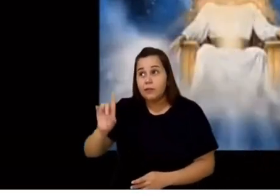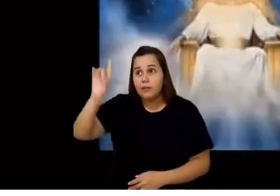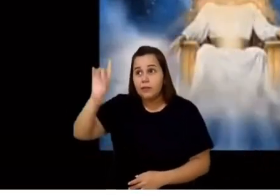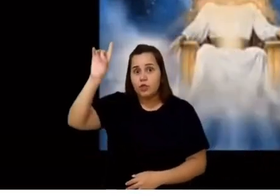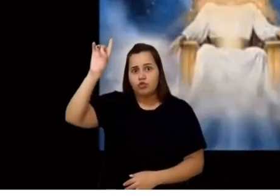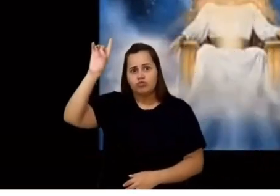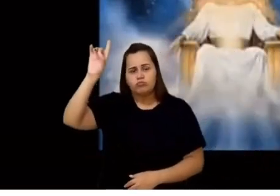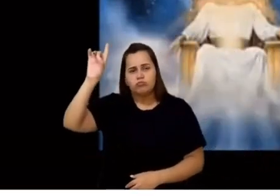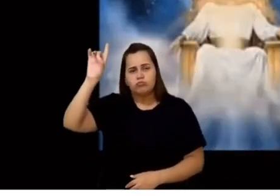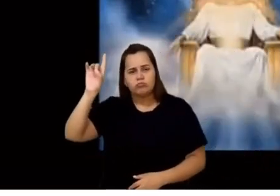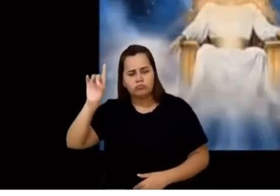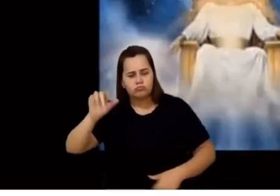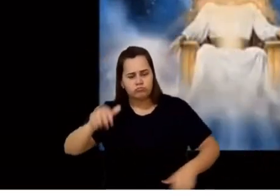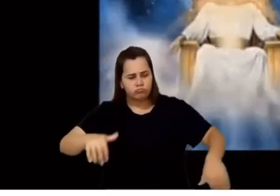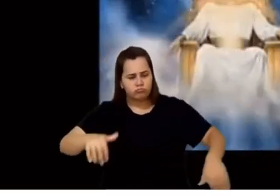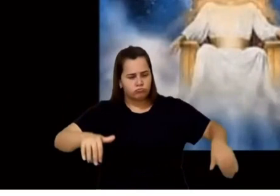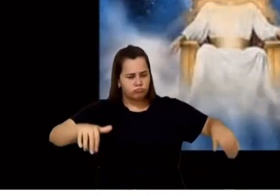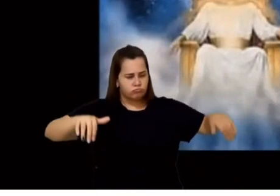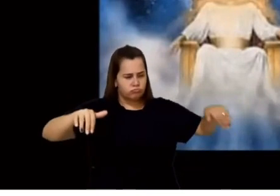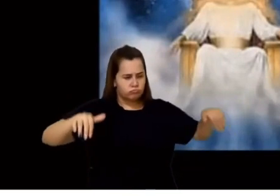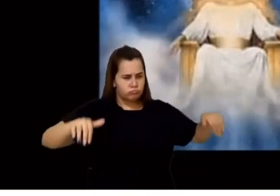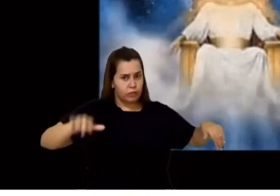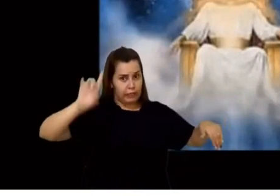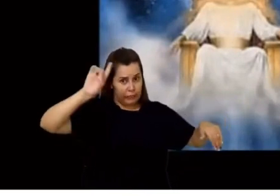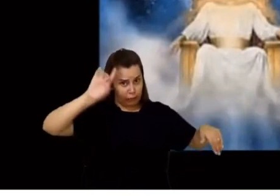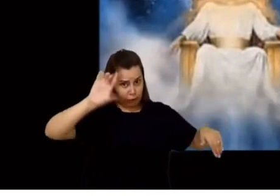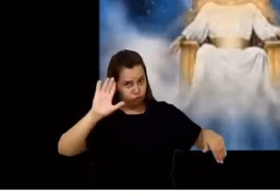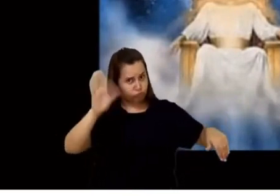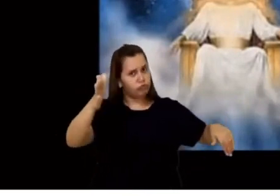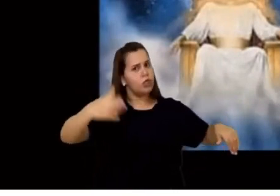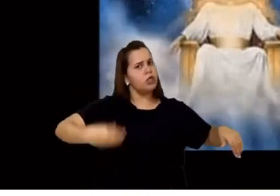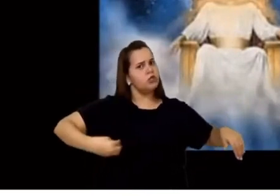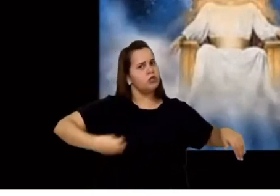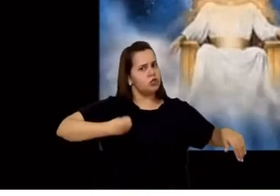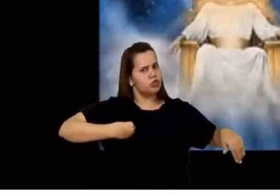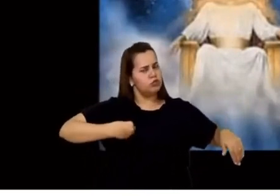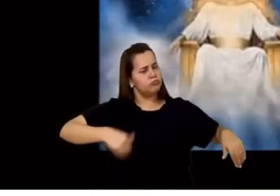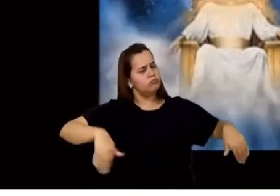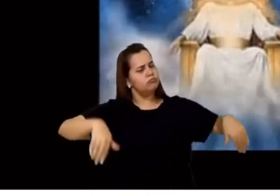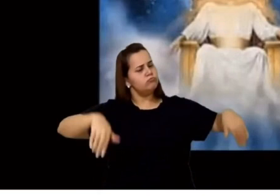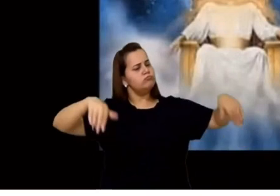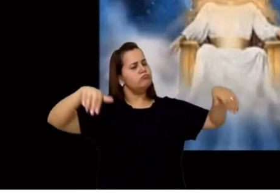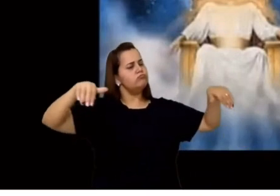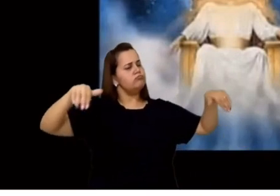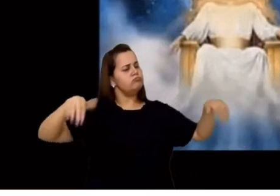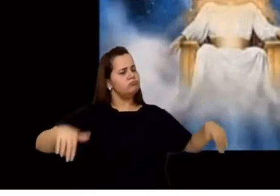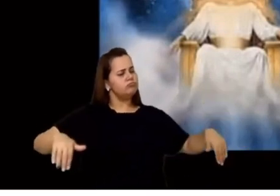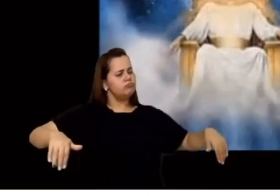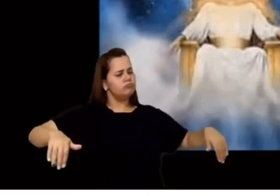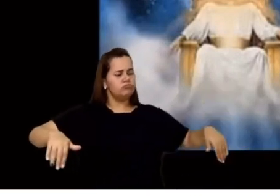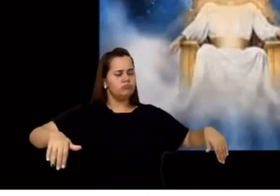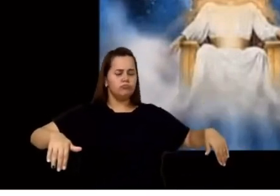só. Deus, o Eterno, ele está lá no trono e